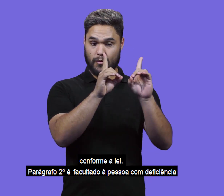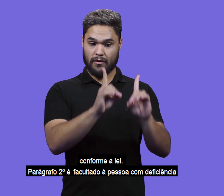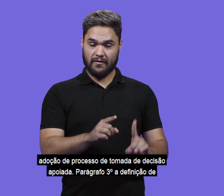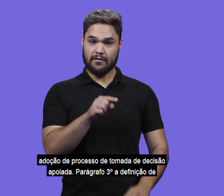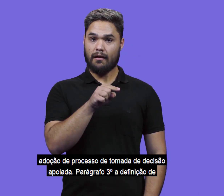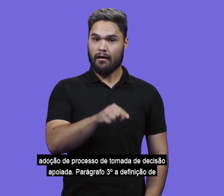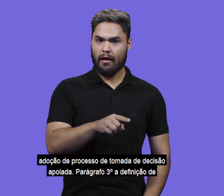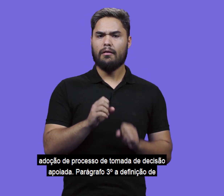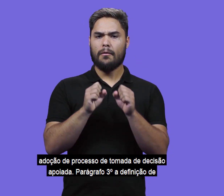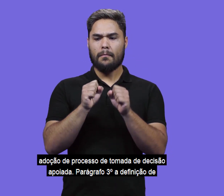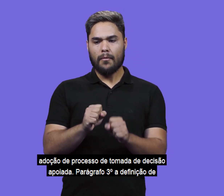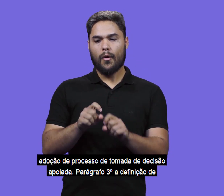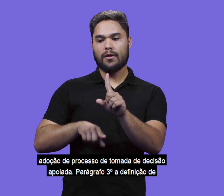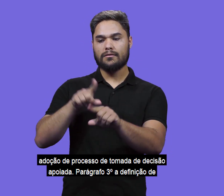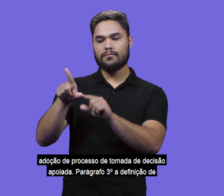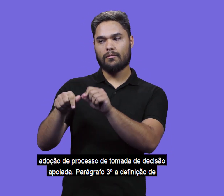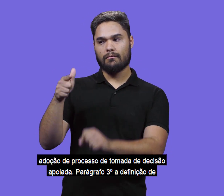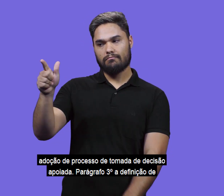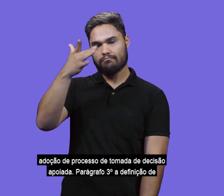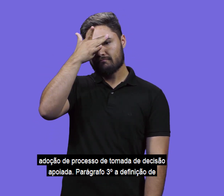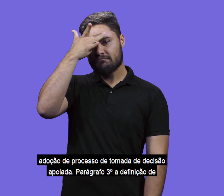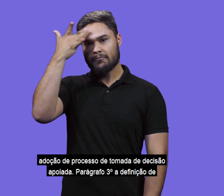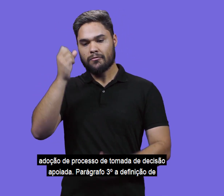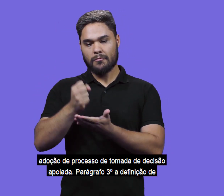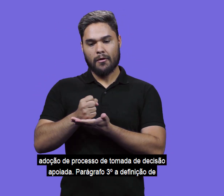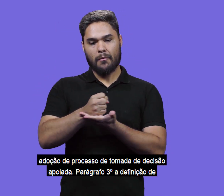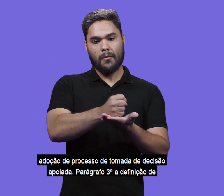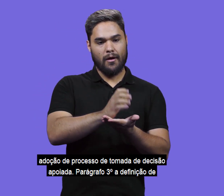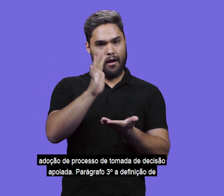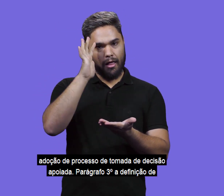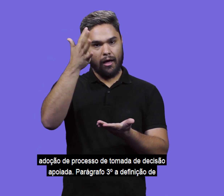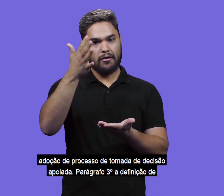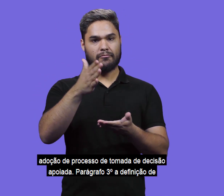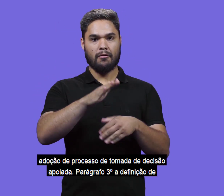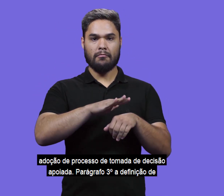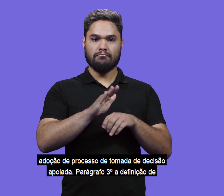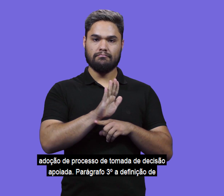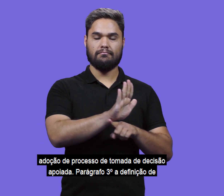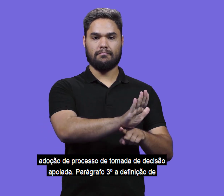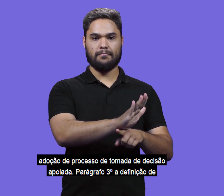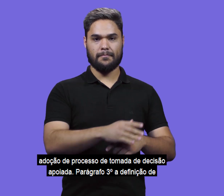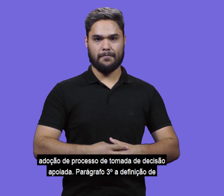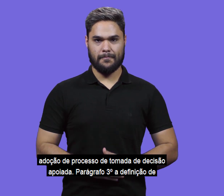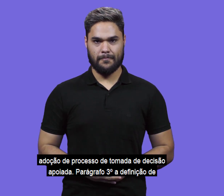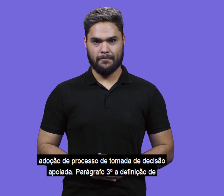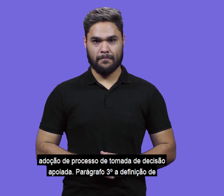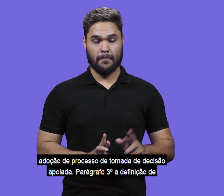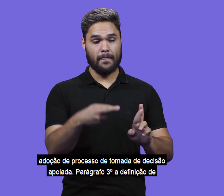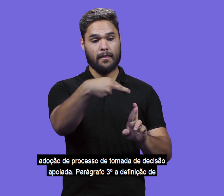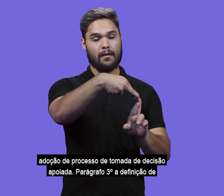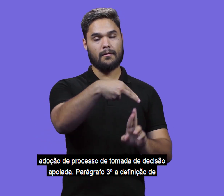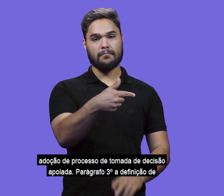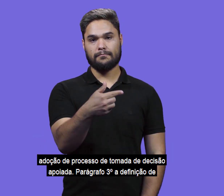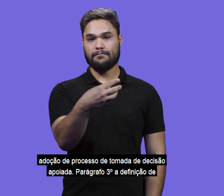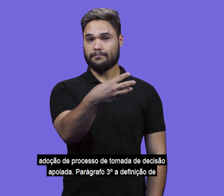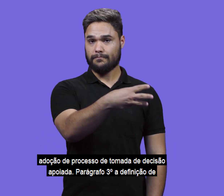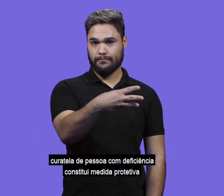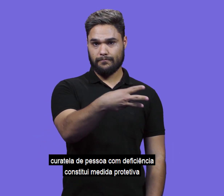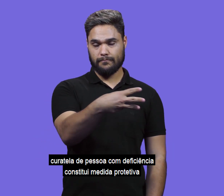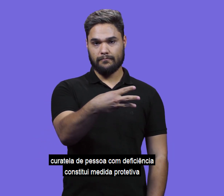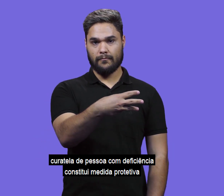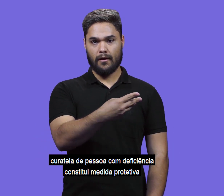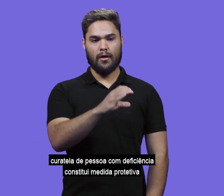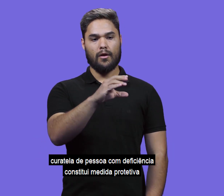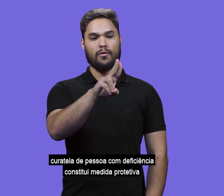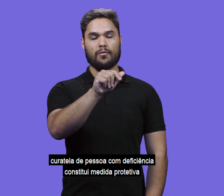com deficiência a adoção de processo de tomada de decisão apoiada. Parágrafo 3º. A definição